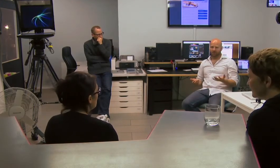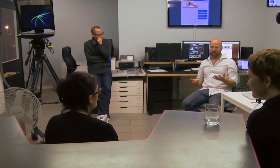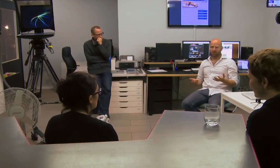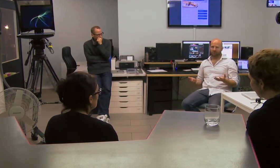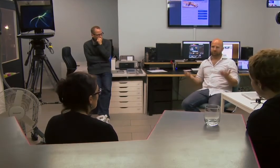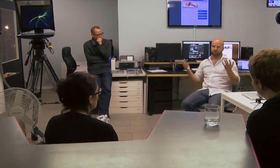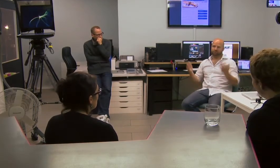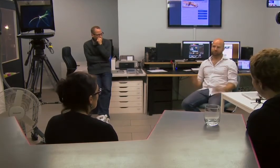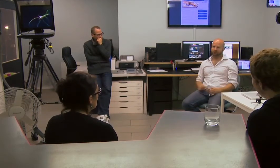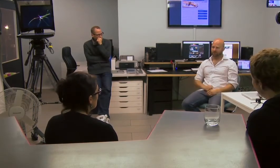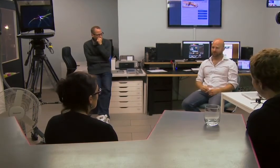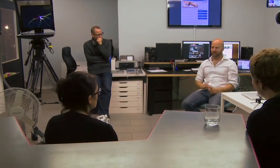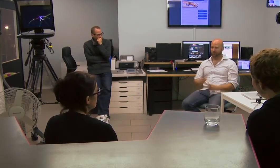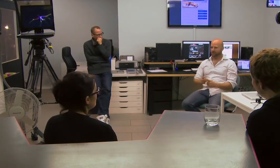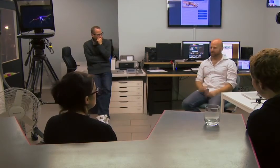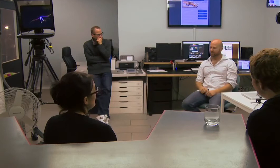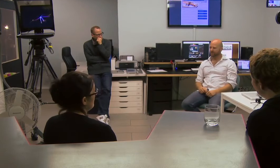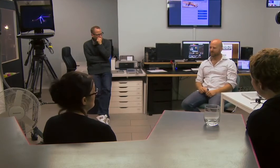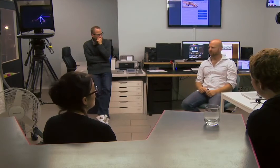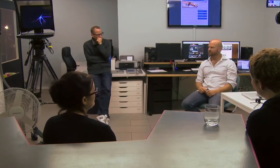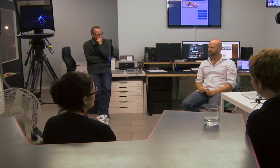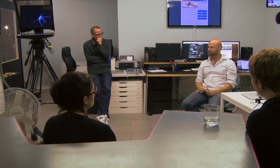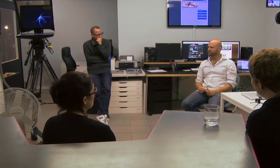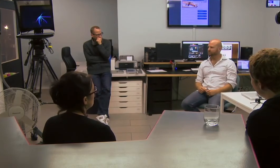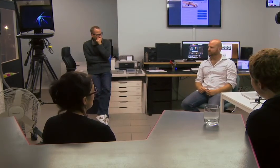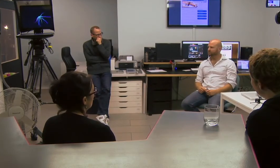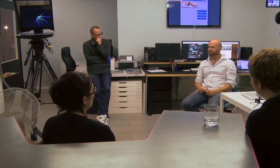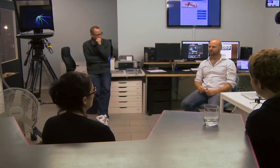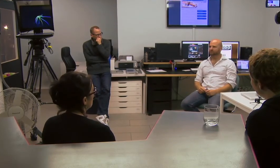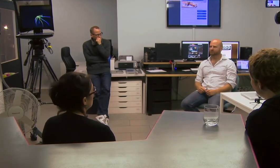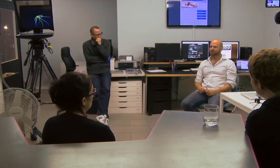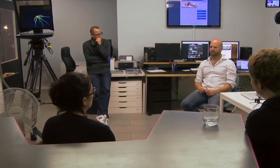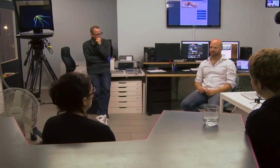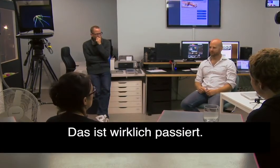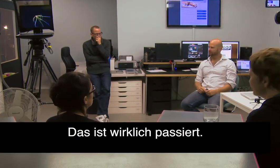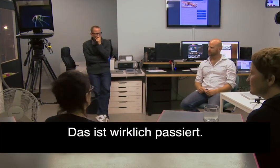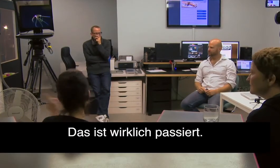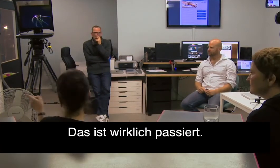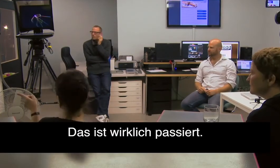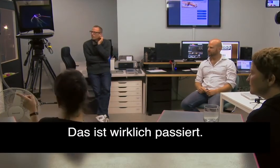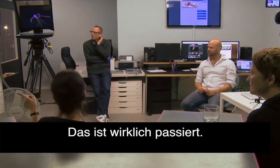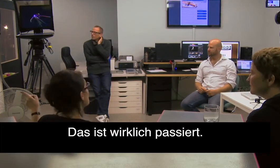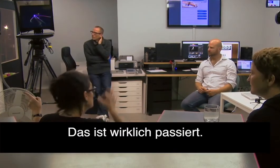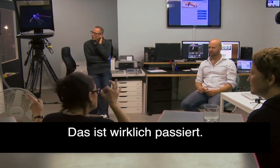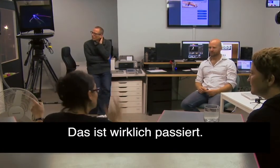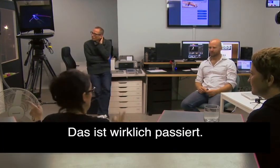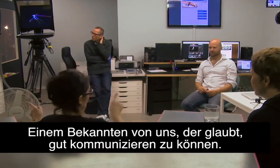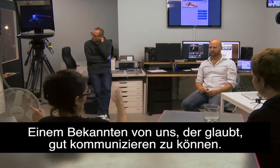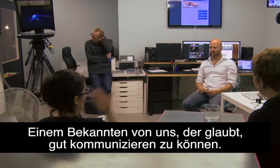nicht. Kann zu Missverständnissen kommen, das ist schon schwierig. Das ist wirklich passiert. Das ist ein Bekannter von